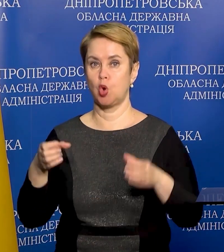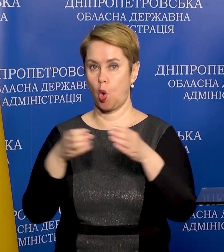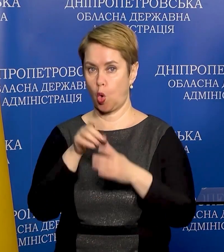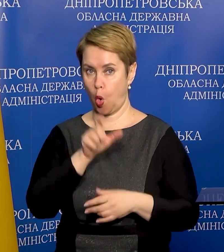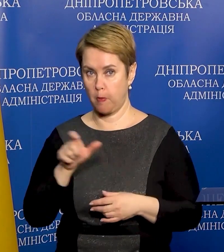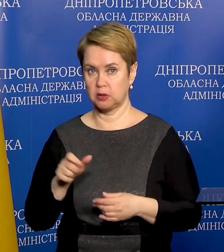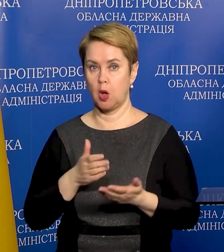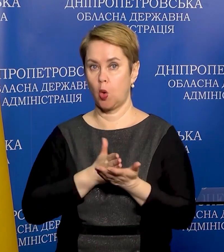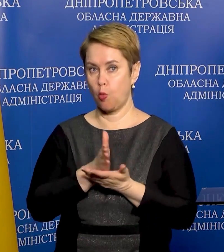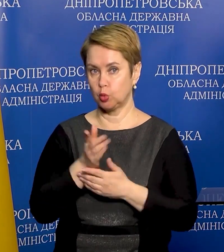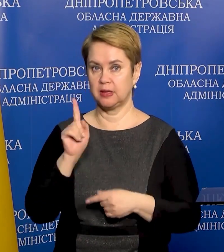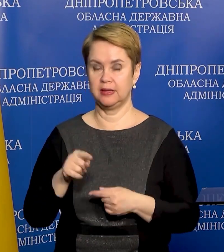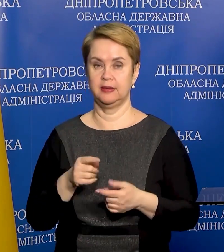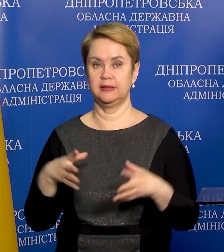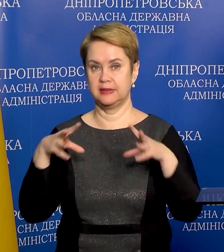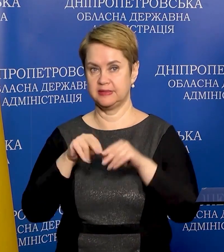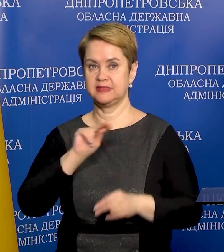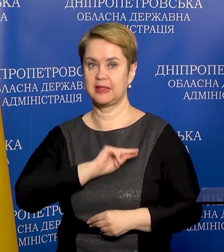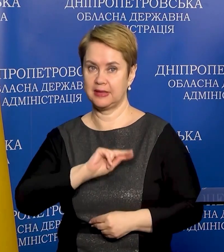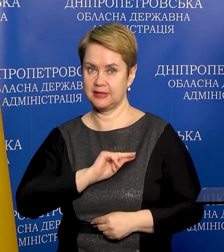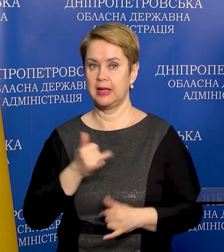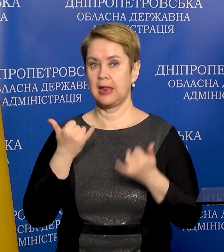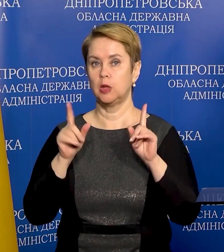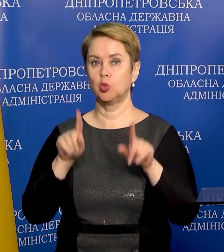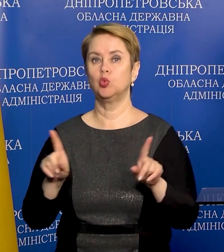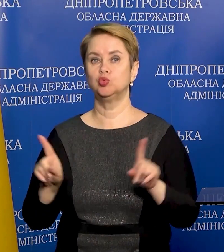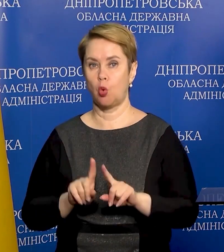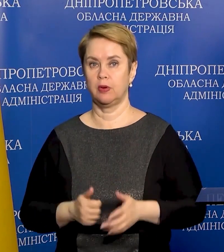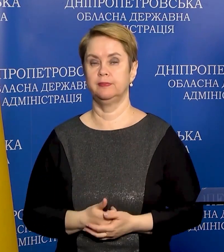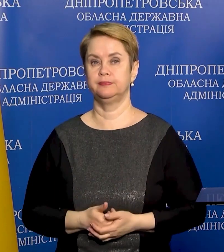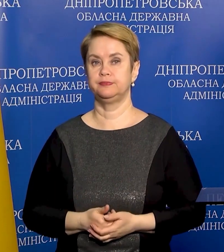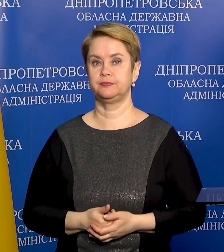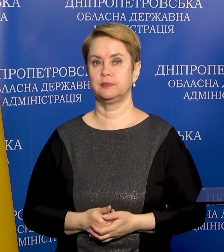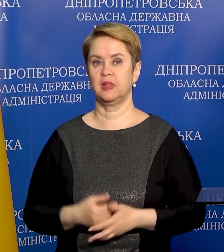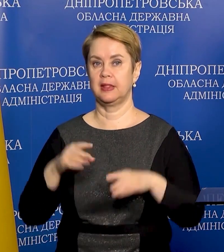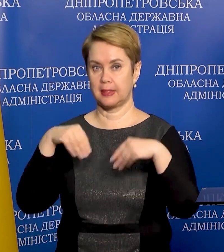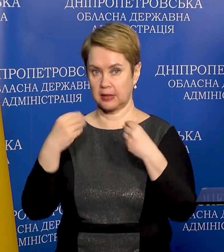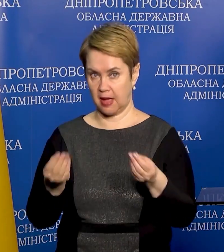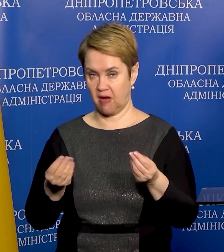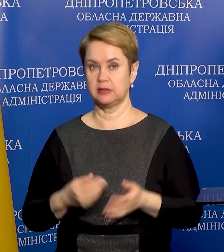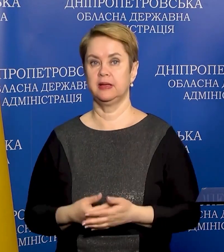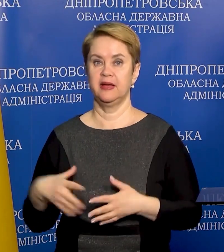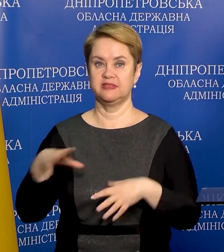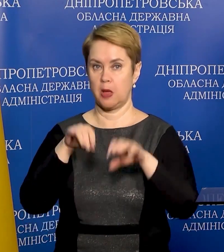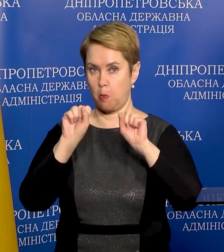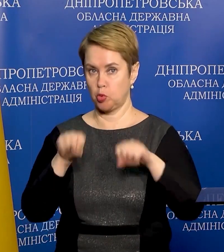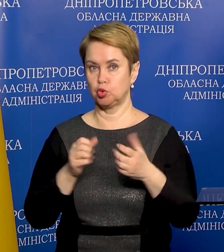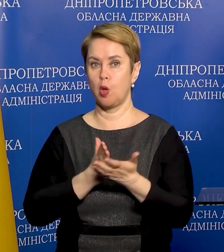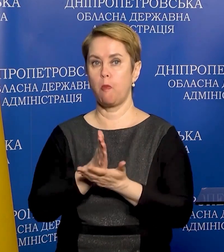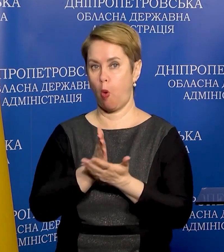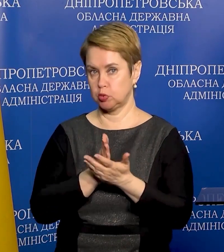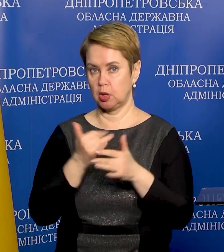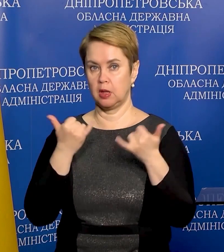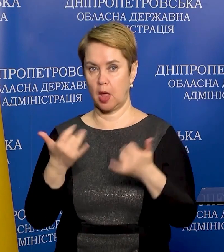громади комунікують і тісно взаємодіють для того, щоб надавати все можливі